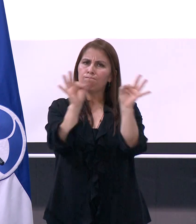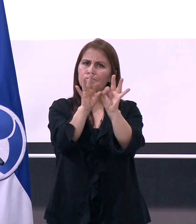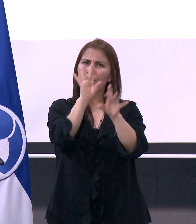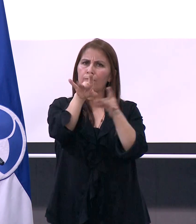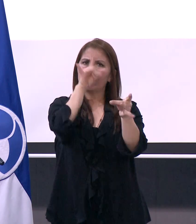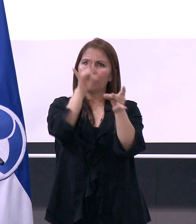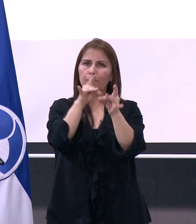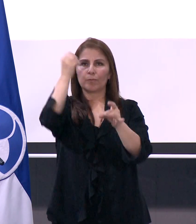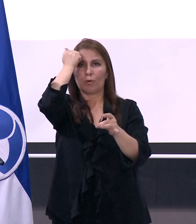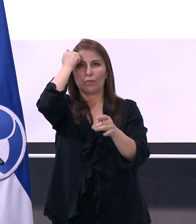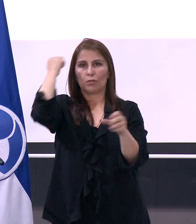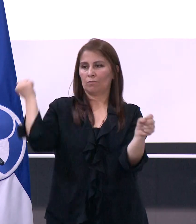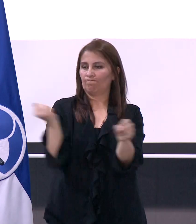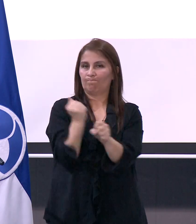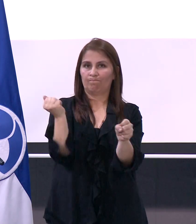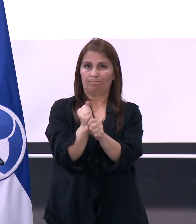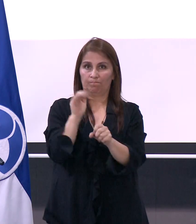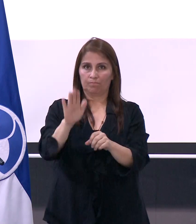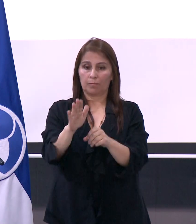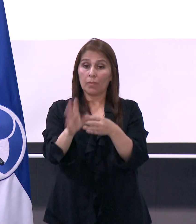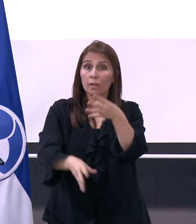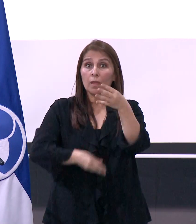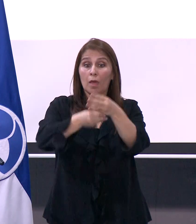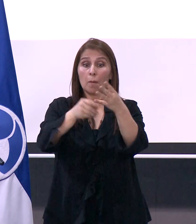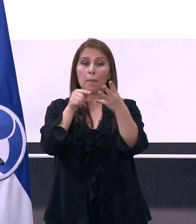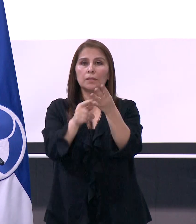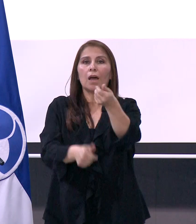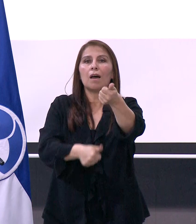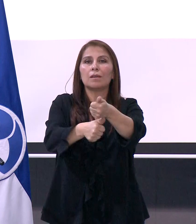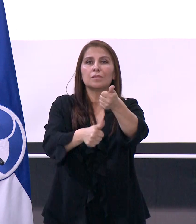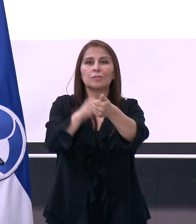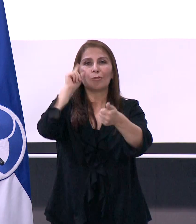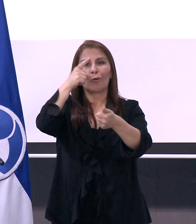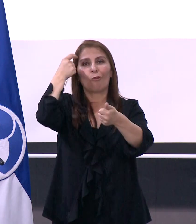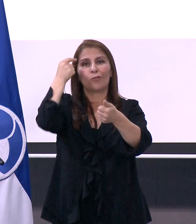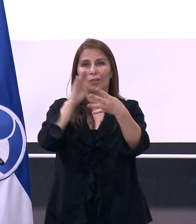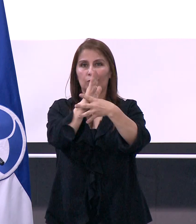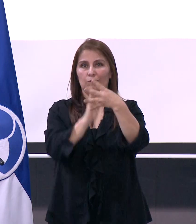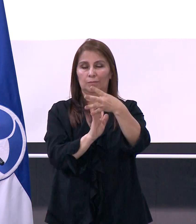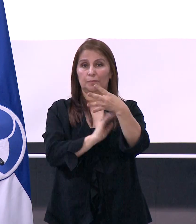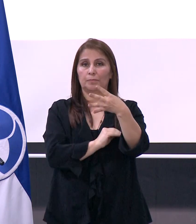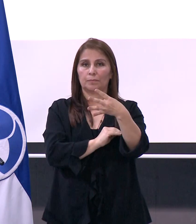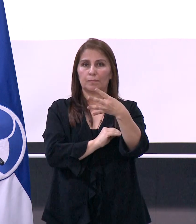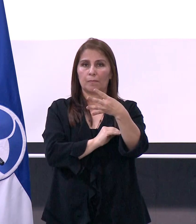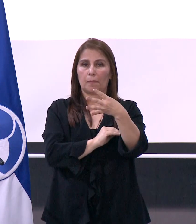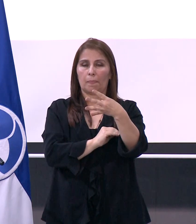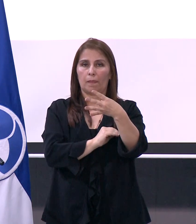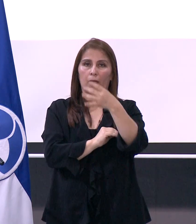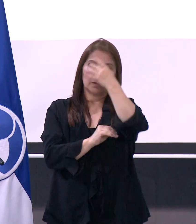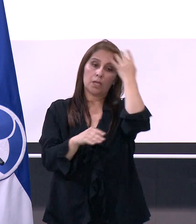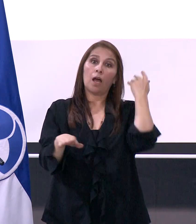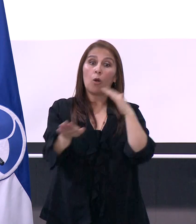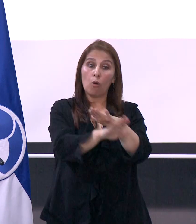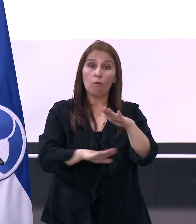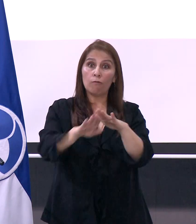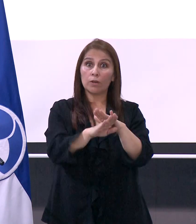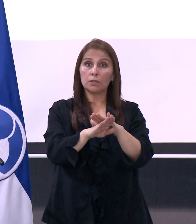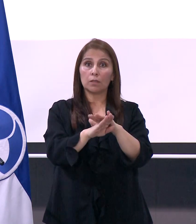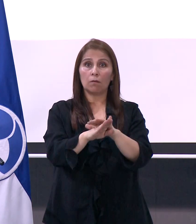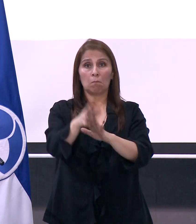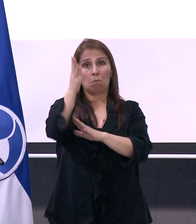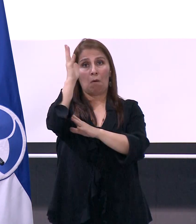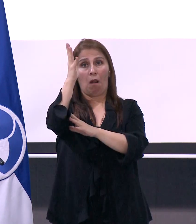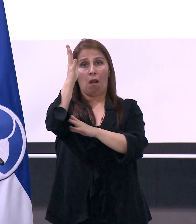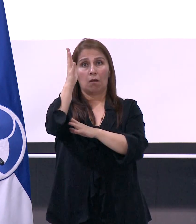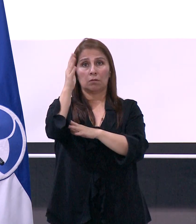ejercicio así como servir de instancia asesora del gobierno nacional la unidad académica básica ya no sería la cátedra y allí